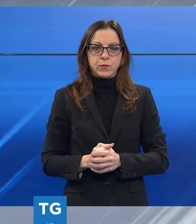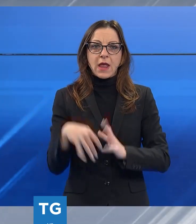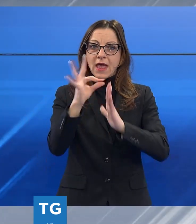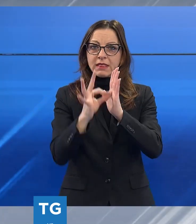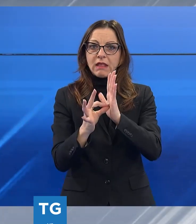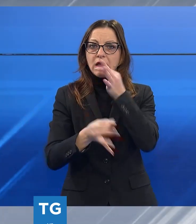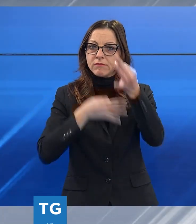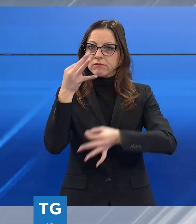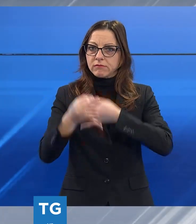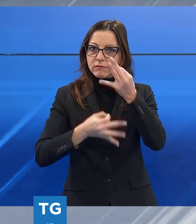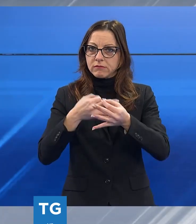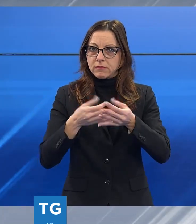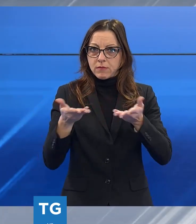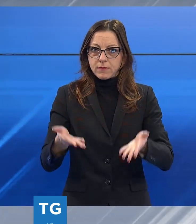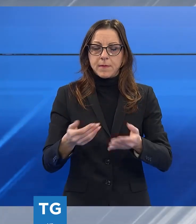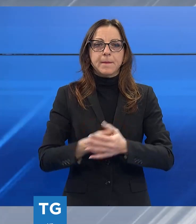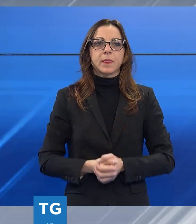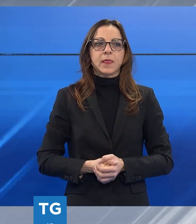nel servizio.